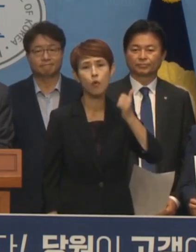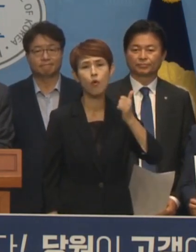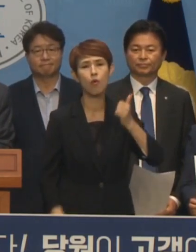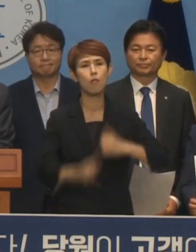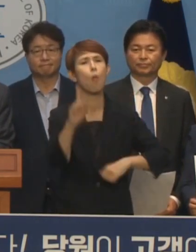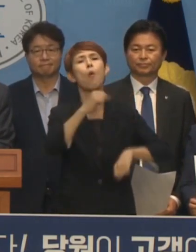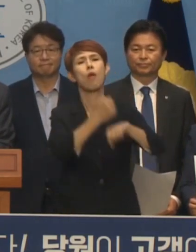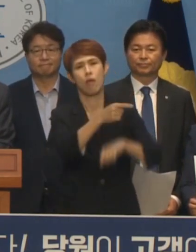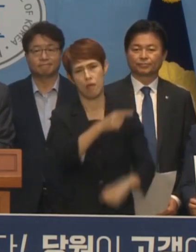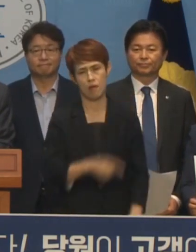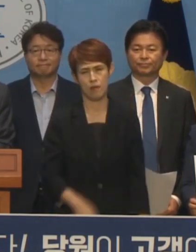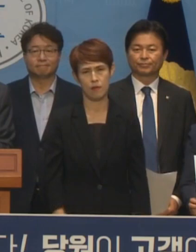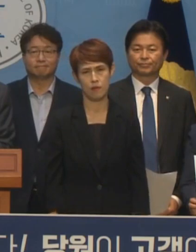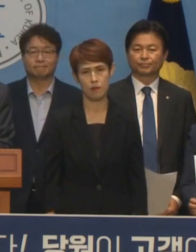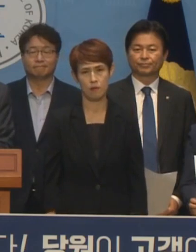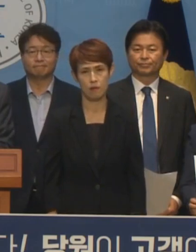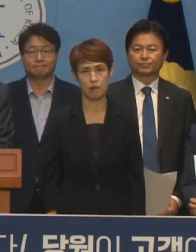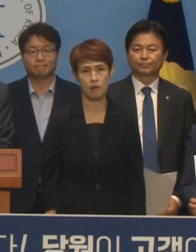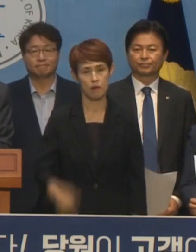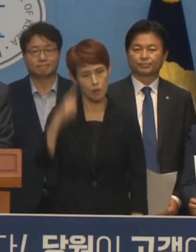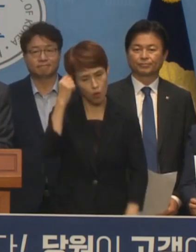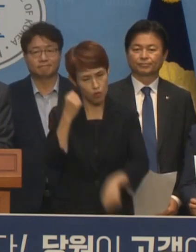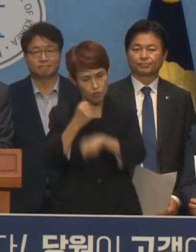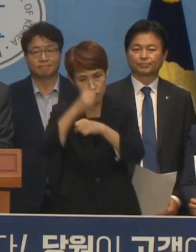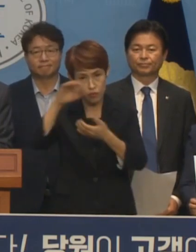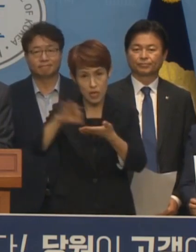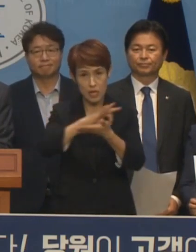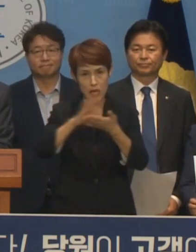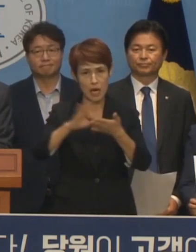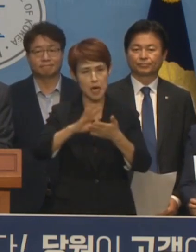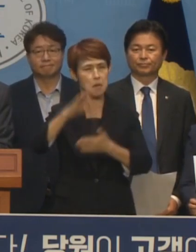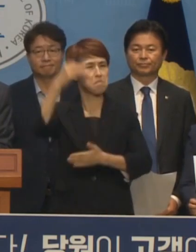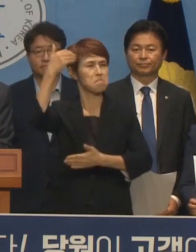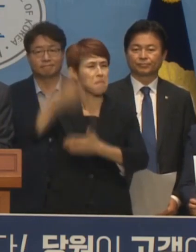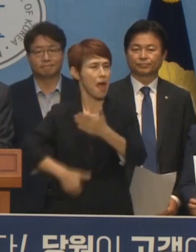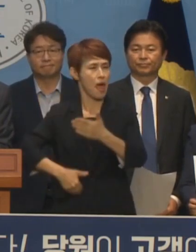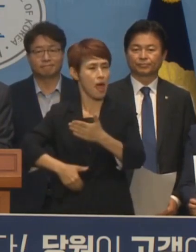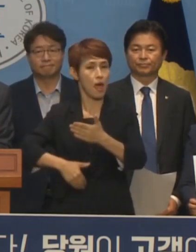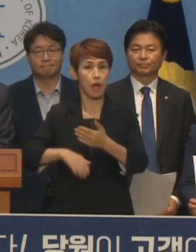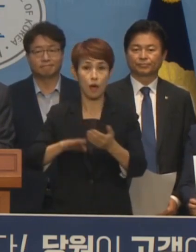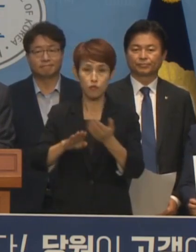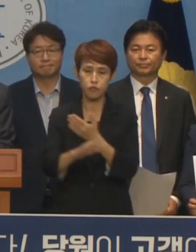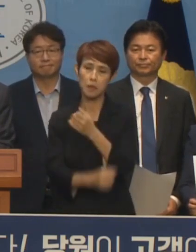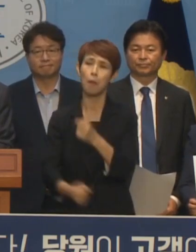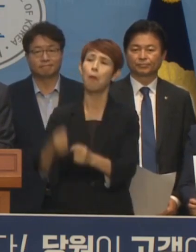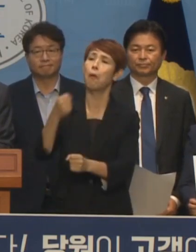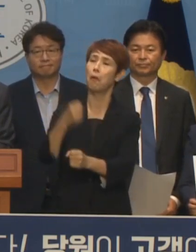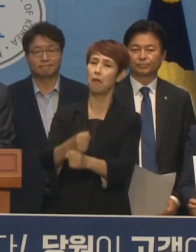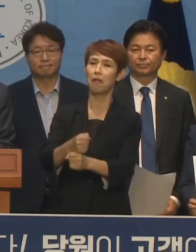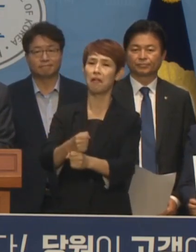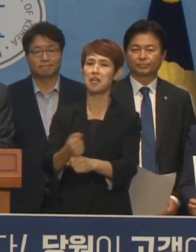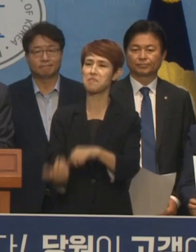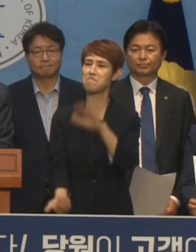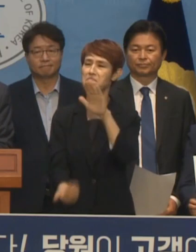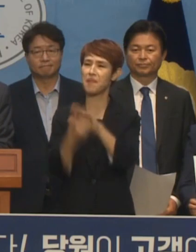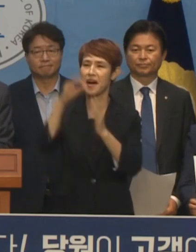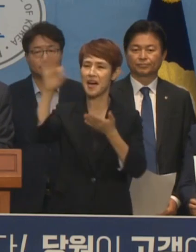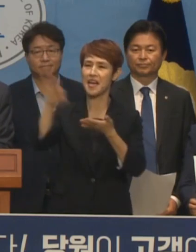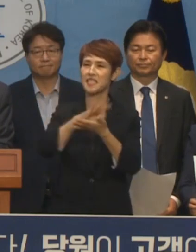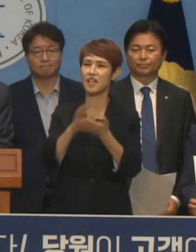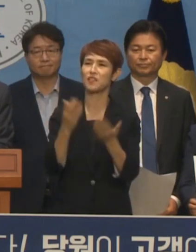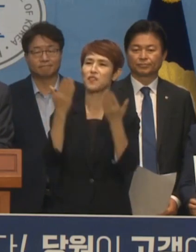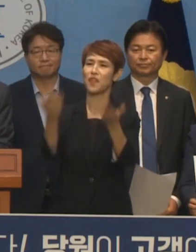했습니까? R&D 예산을 전액 삭감하고 다시 복원시키며 최대